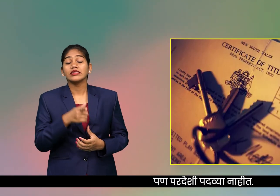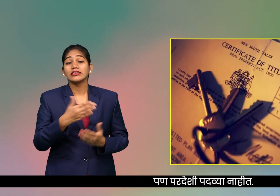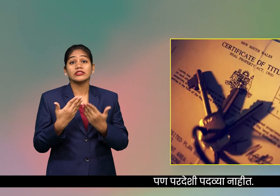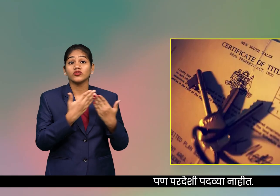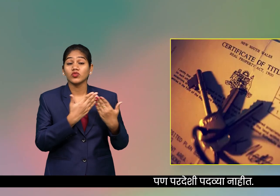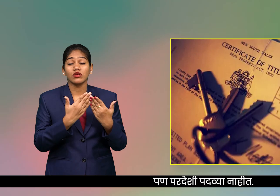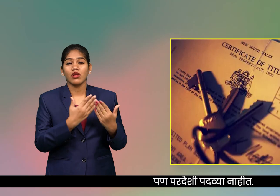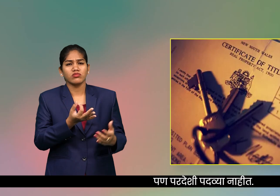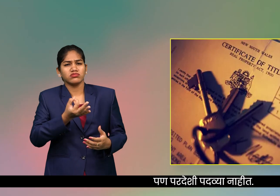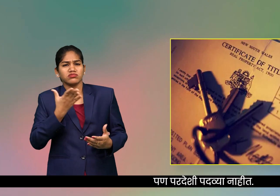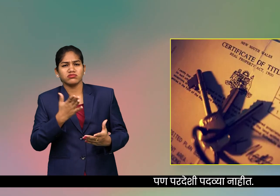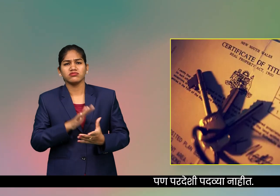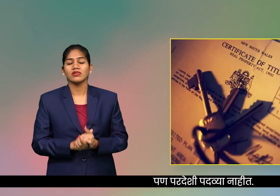पण परदेशी पदव्या नाहीत.